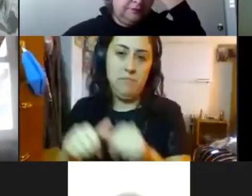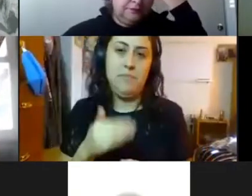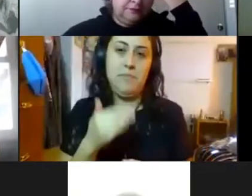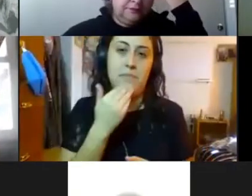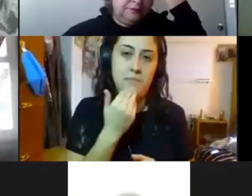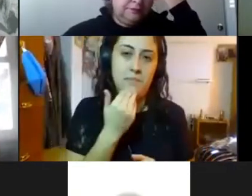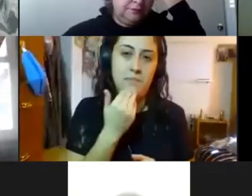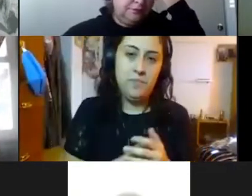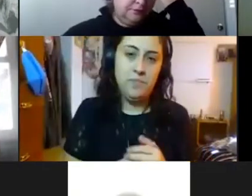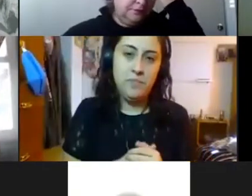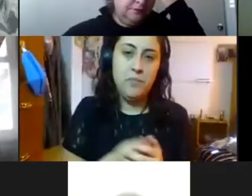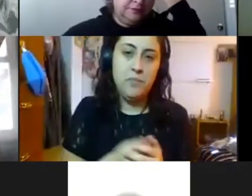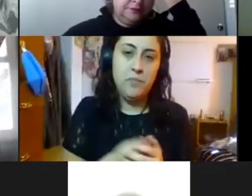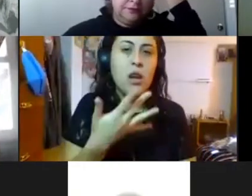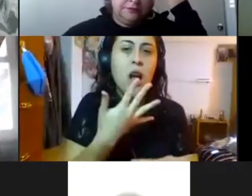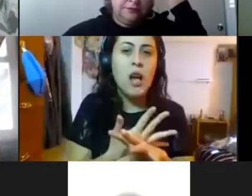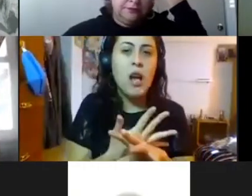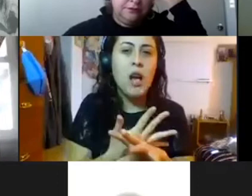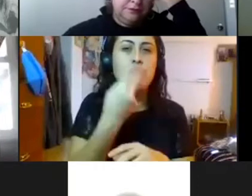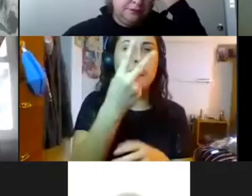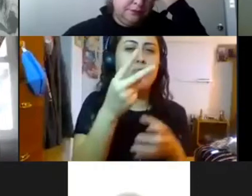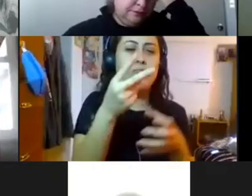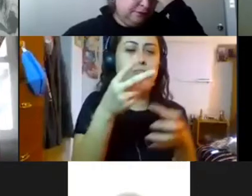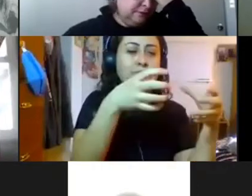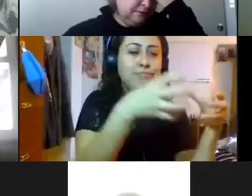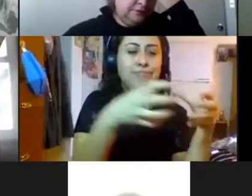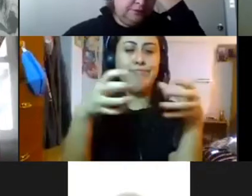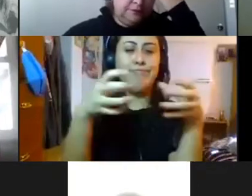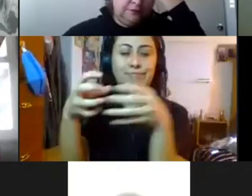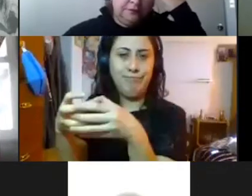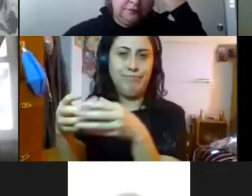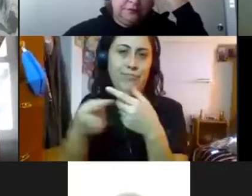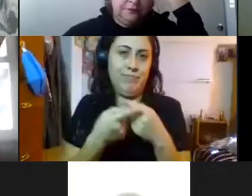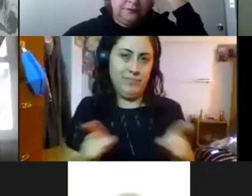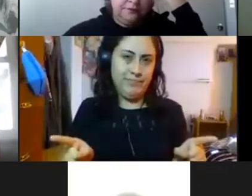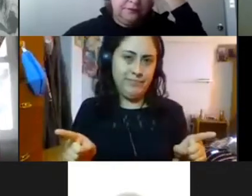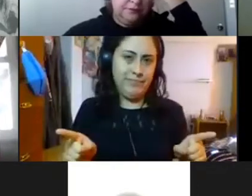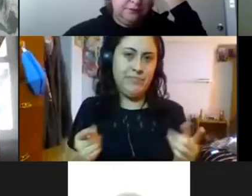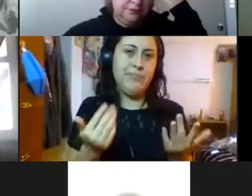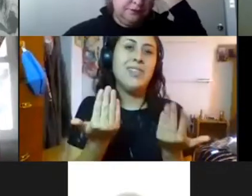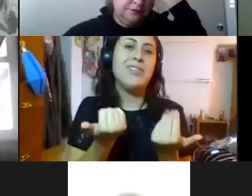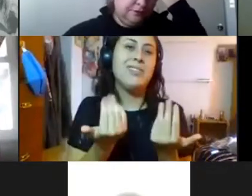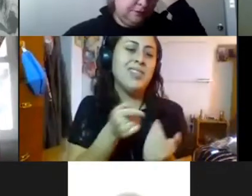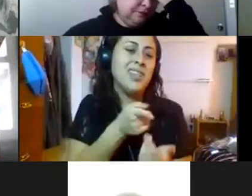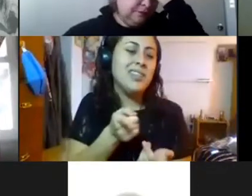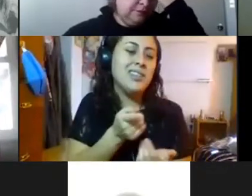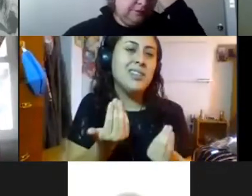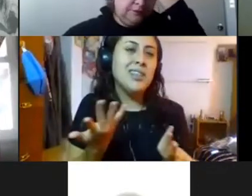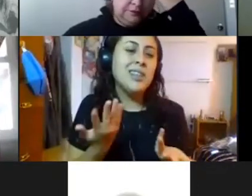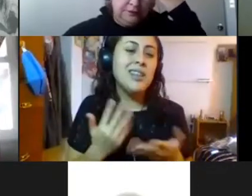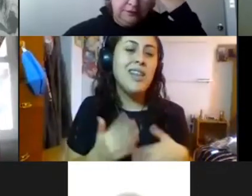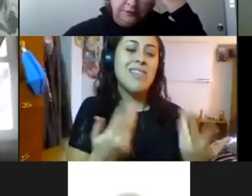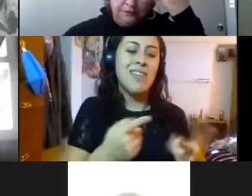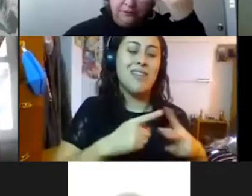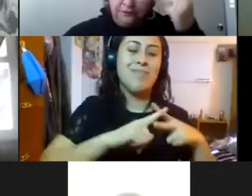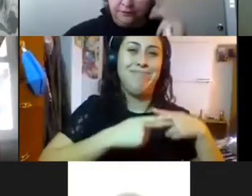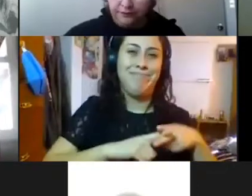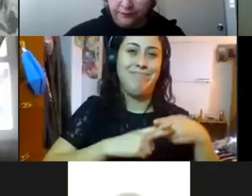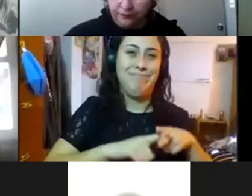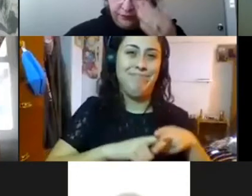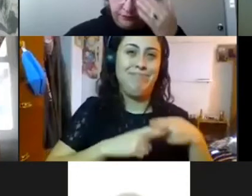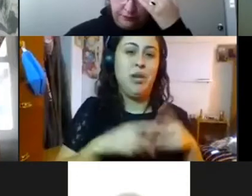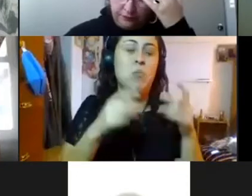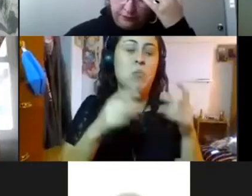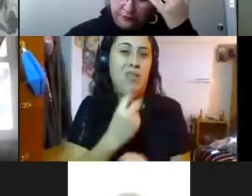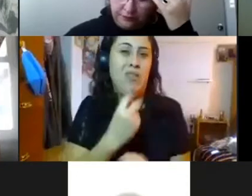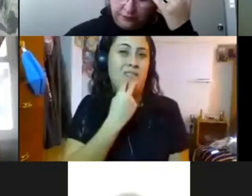Porque ahí hay dos grupos de personas distintos que necesitan tener herramientas para poder vivir esta